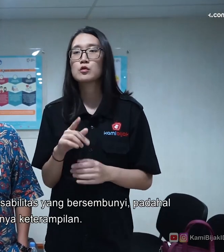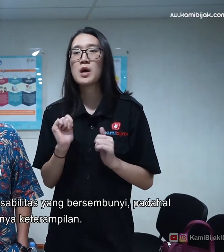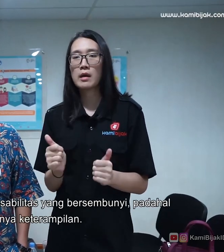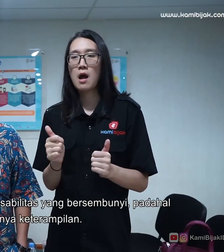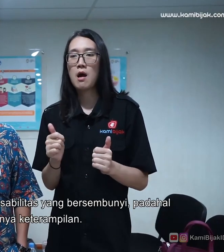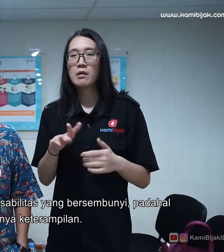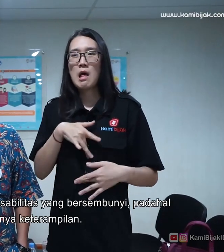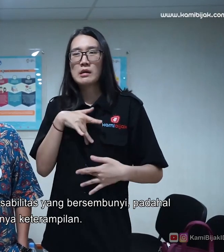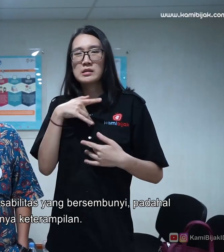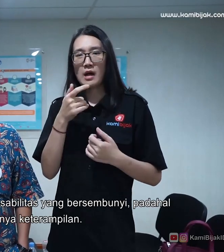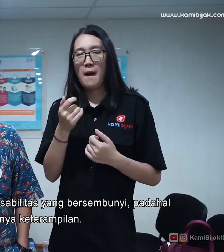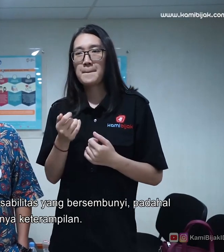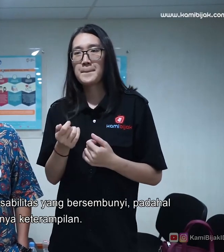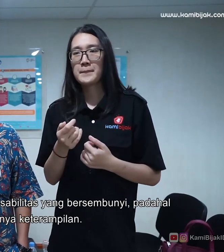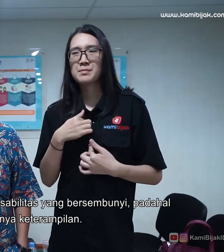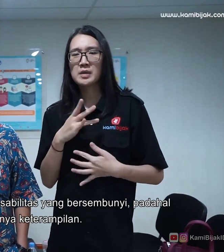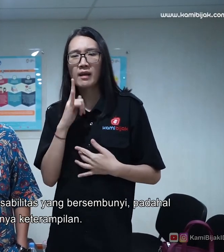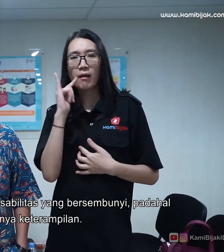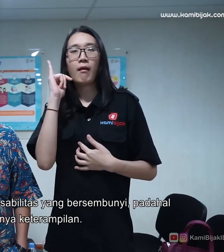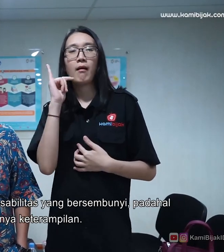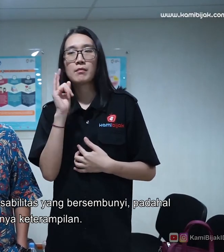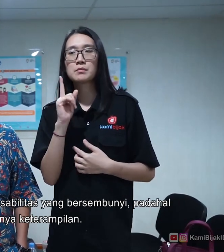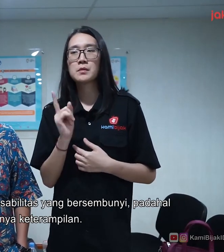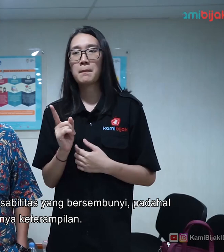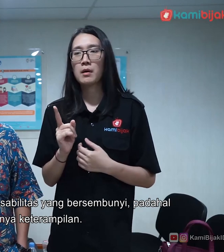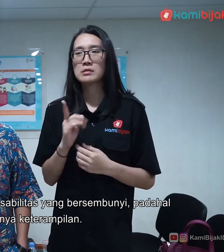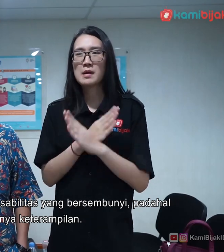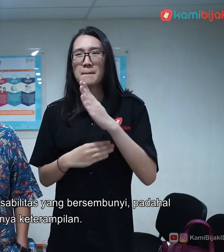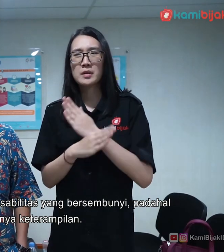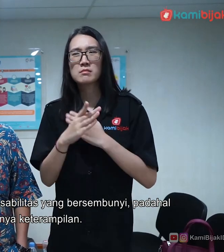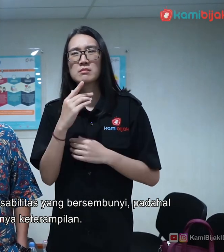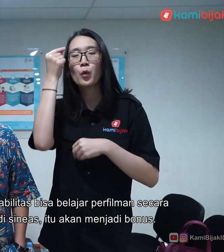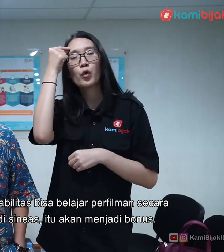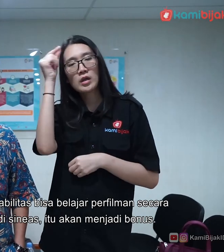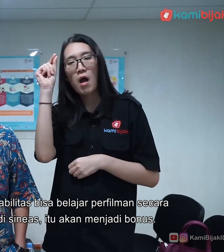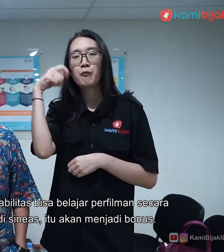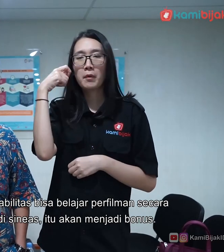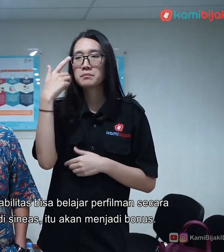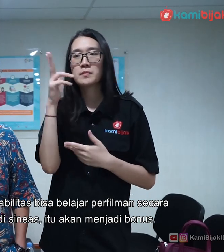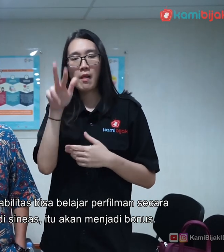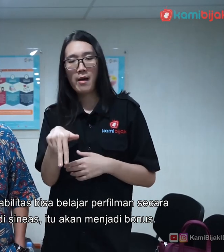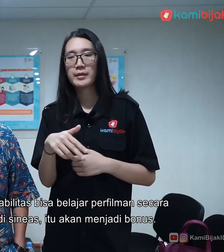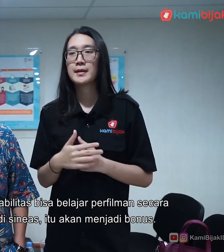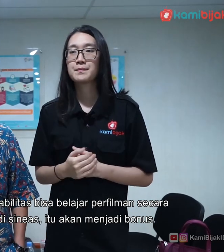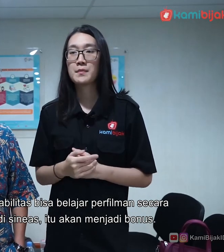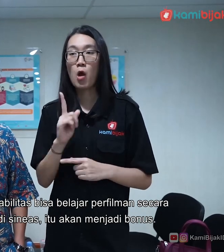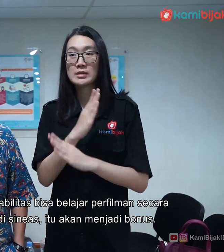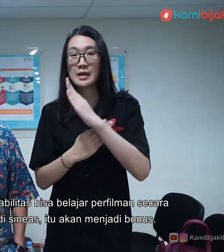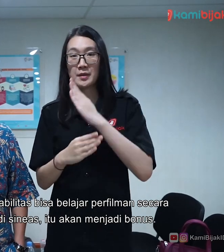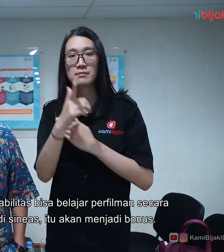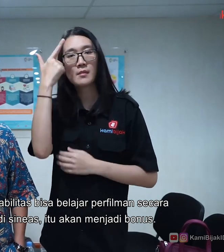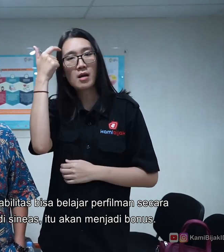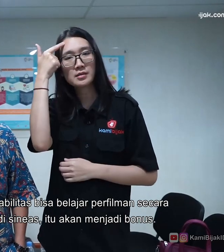Ya, banyak disabilitas yang bersembunyi bahwa dia punya keterampilan. Kalau disabilitas belajar dengan